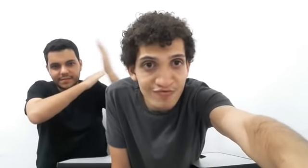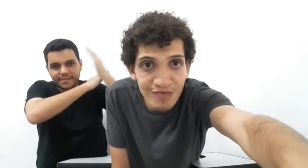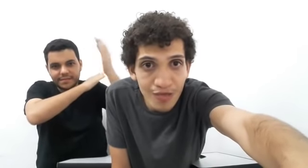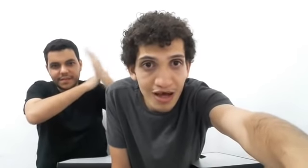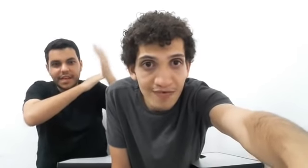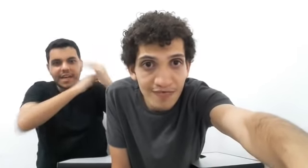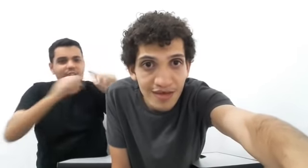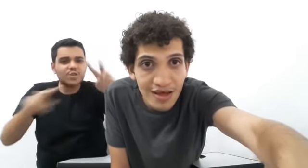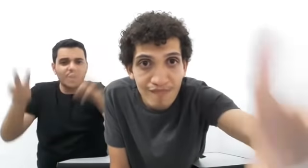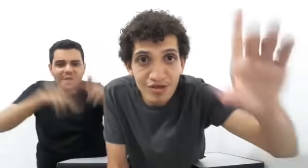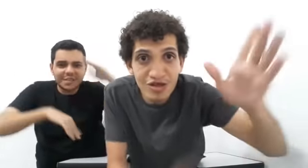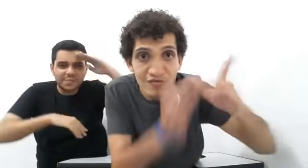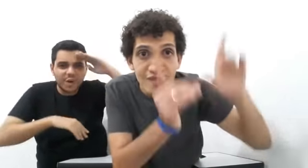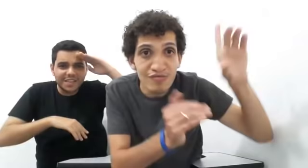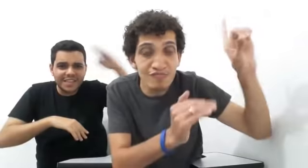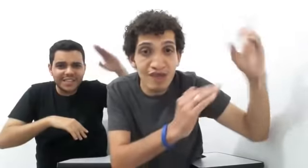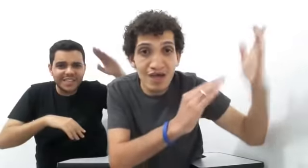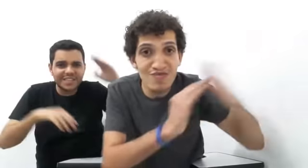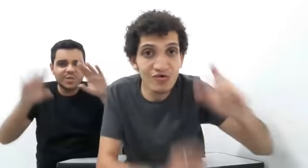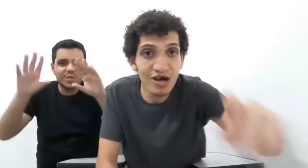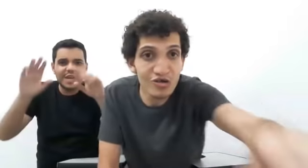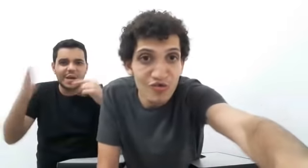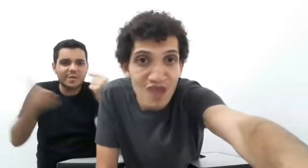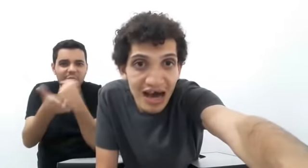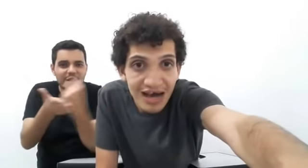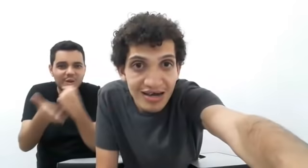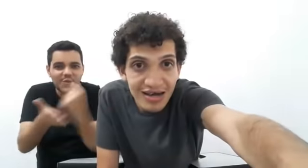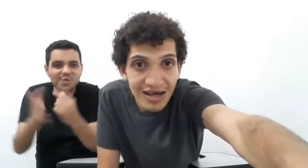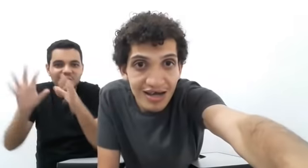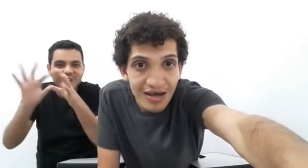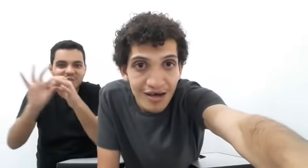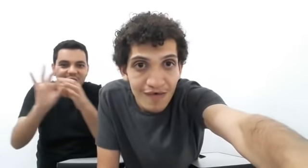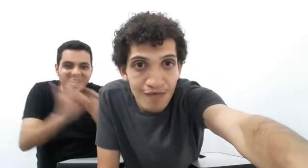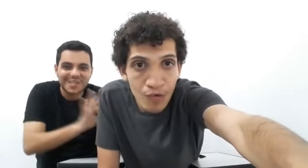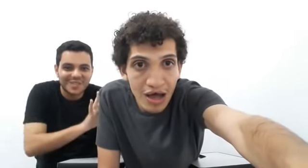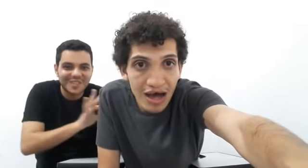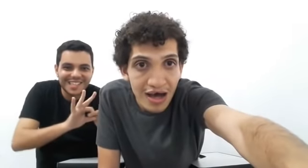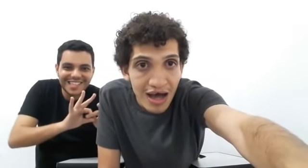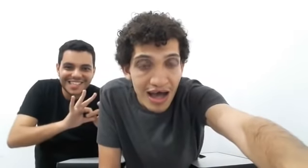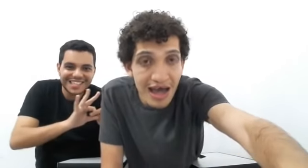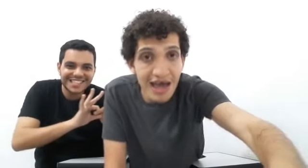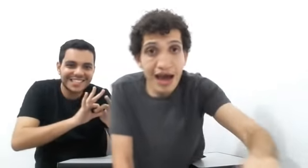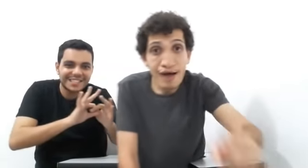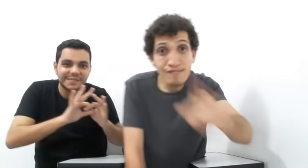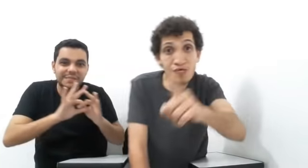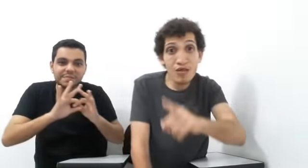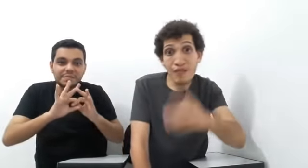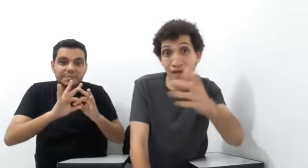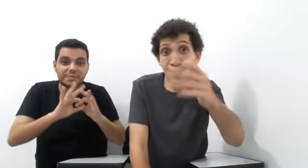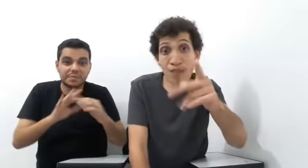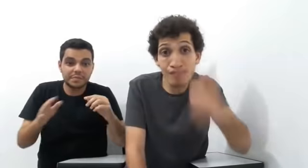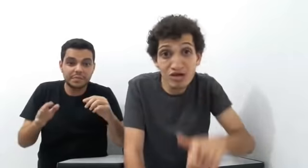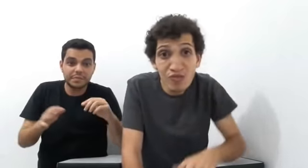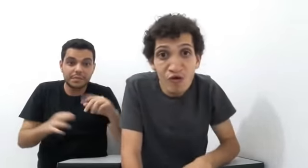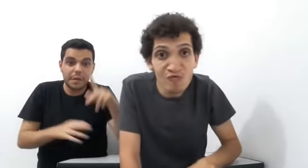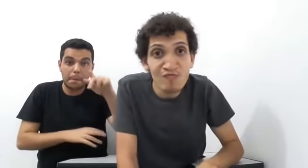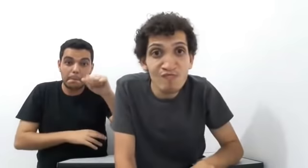Vamos lá. Pessoal, o mais importante Fique para Deus desse ajudar, pergunta, né? o que acontece? Vamos lá. Na câmera de novo.